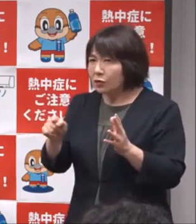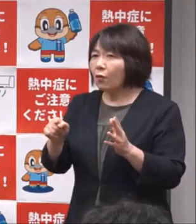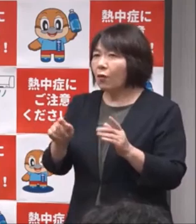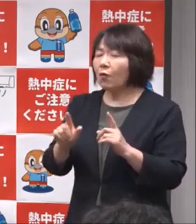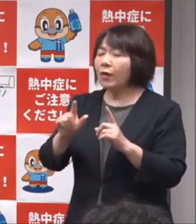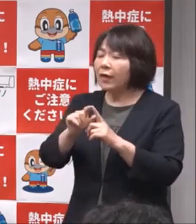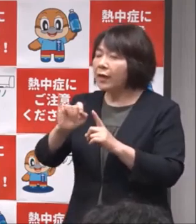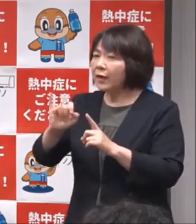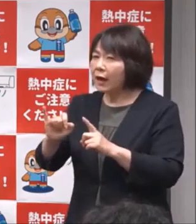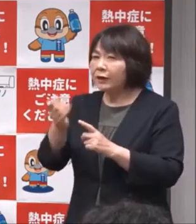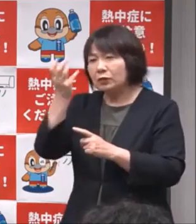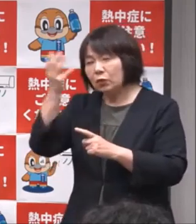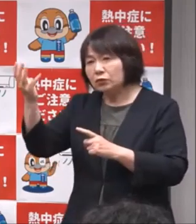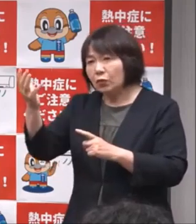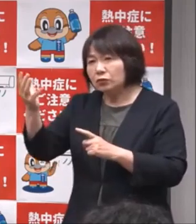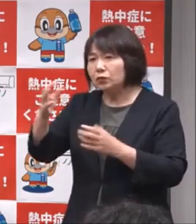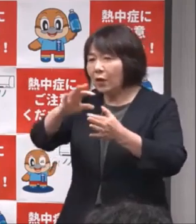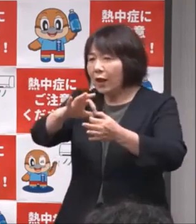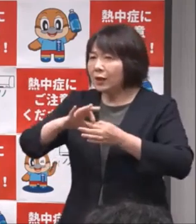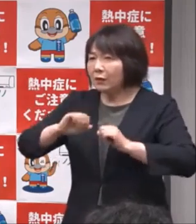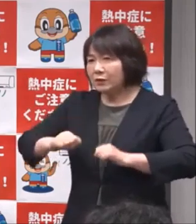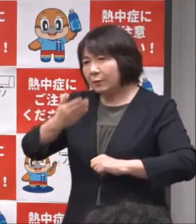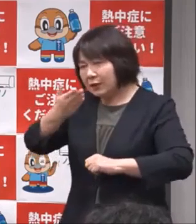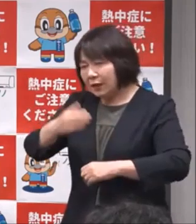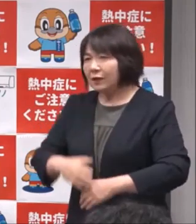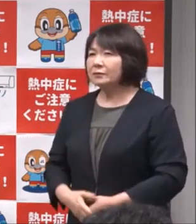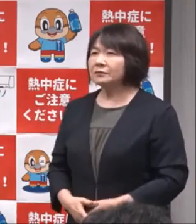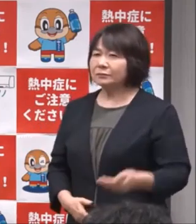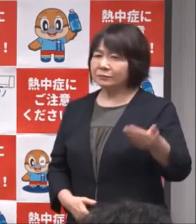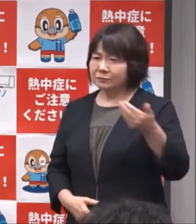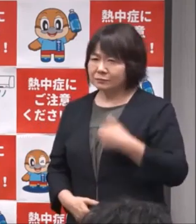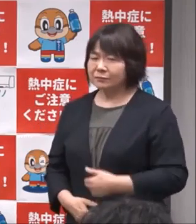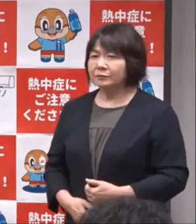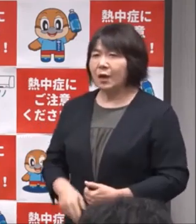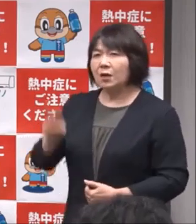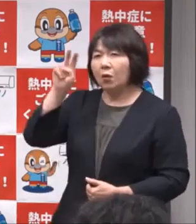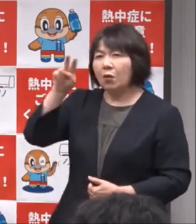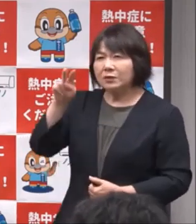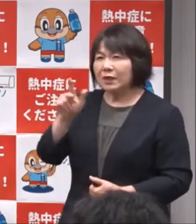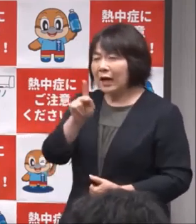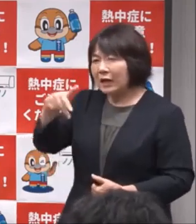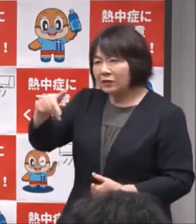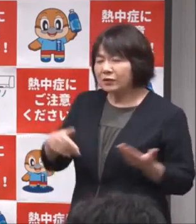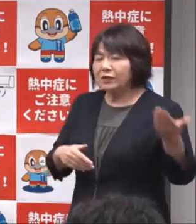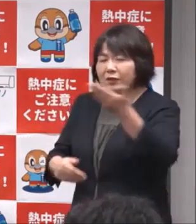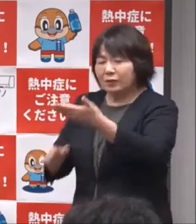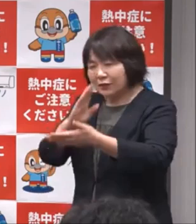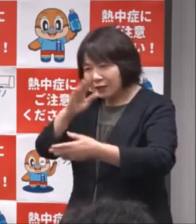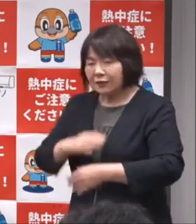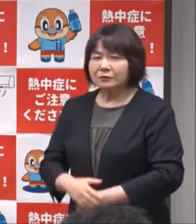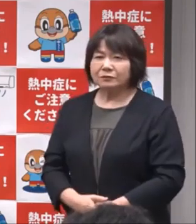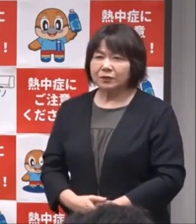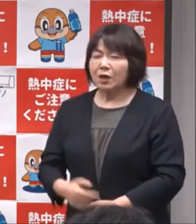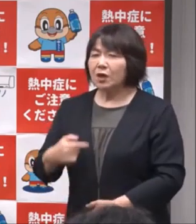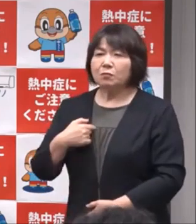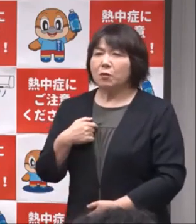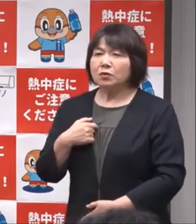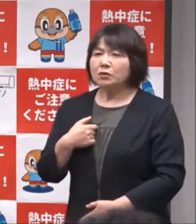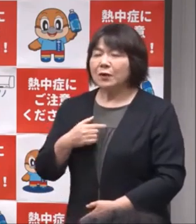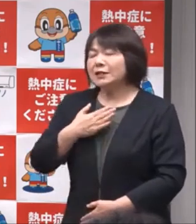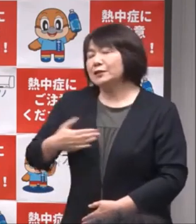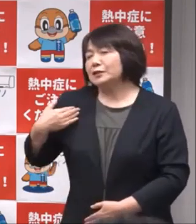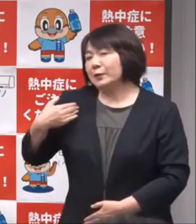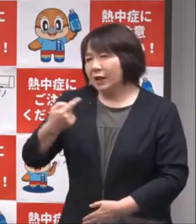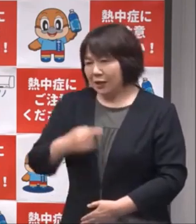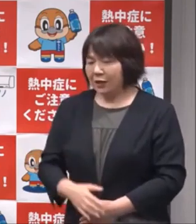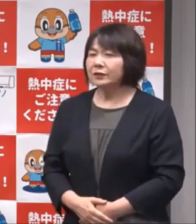共有連携はしてないんでしょうか。 それは大阪ガスに取材していただけたらと思います。僕はちょっと今承知してない